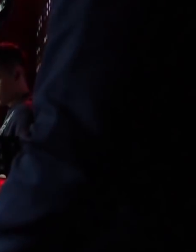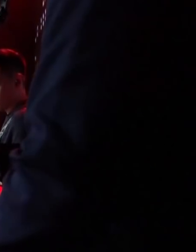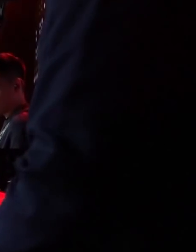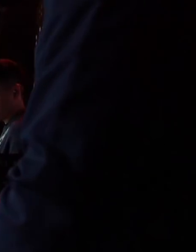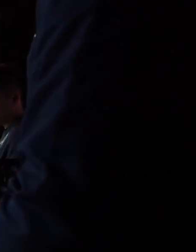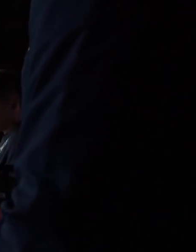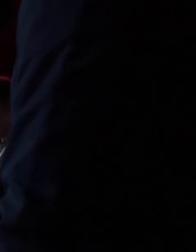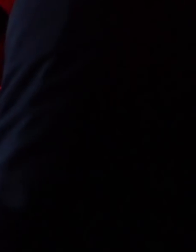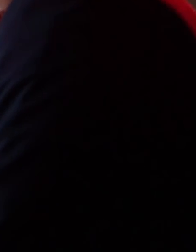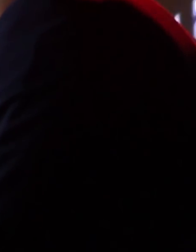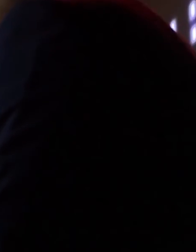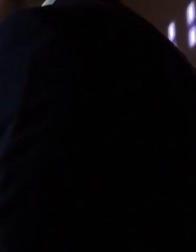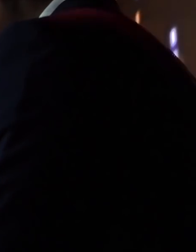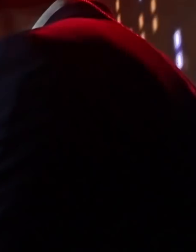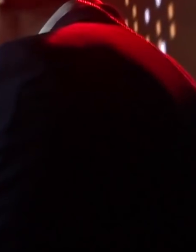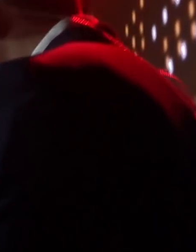Here we go, go.